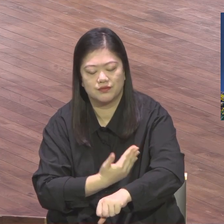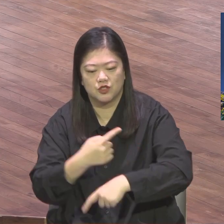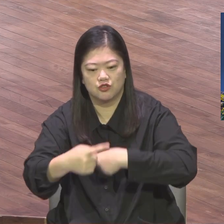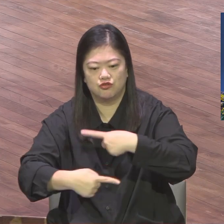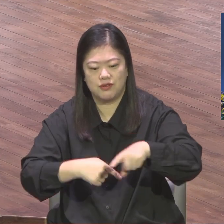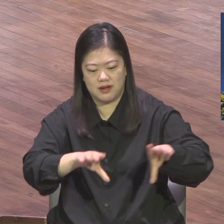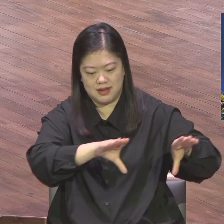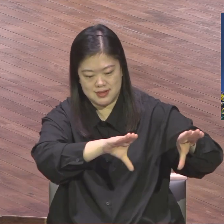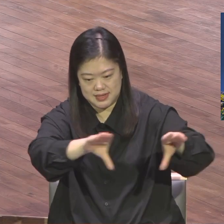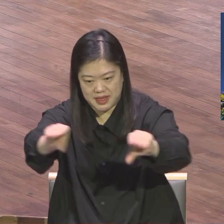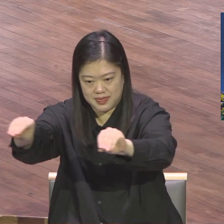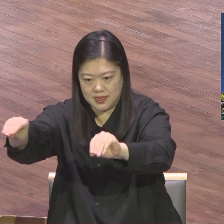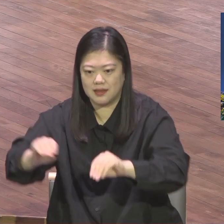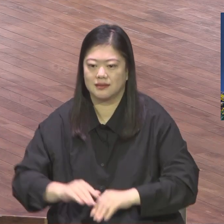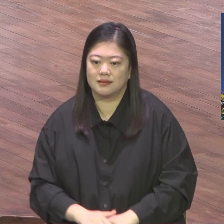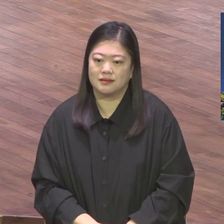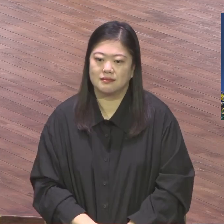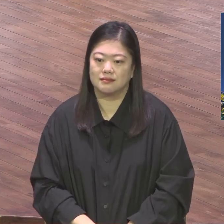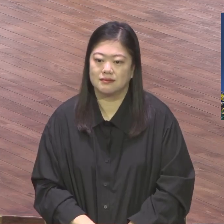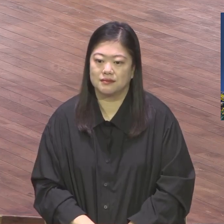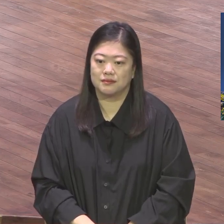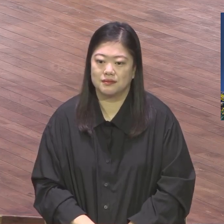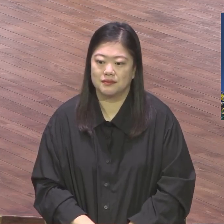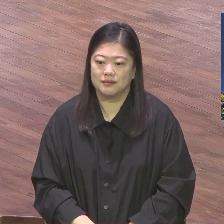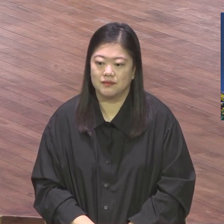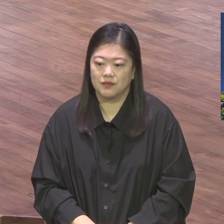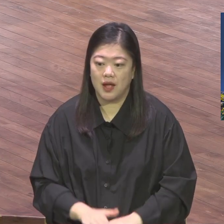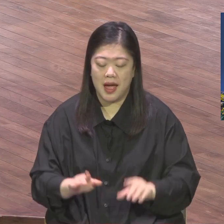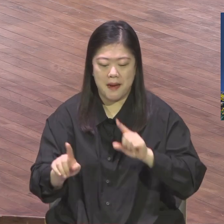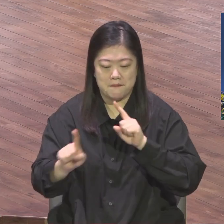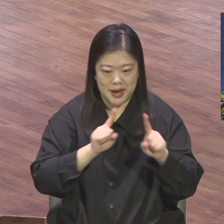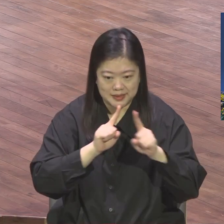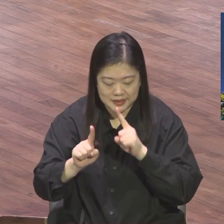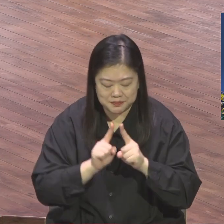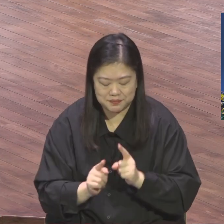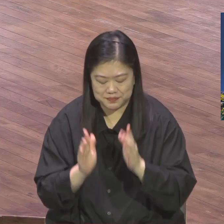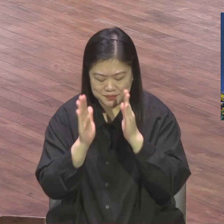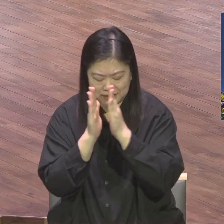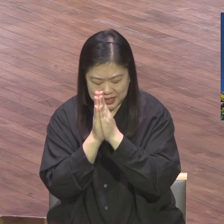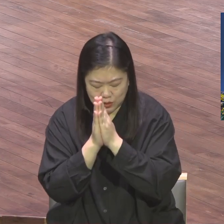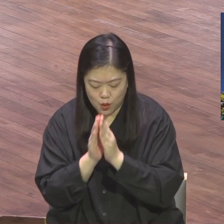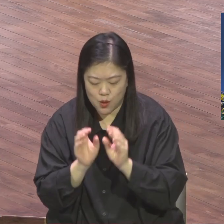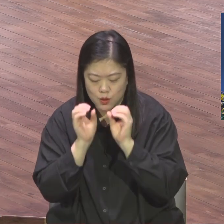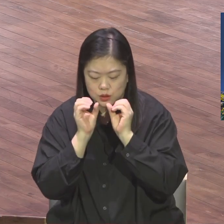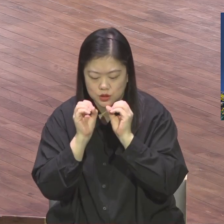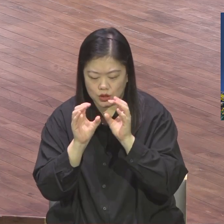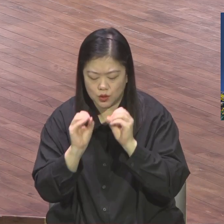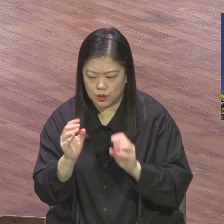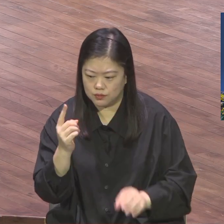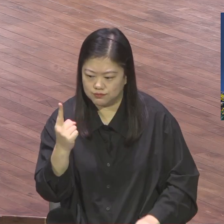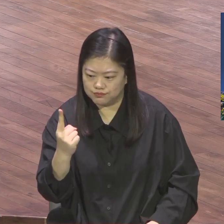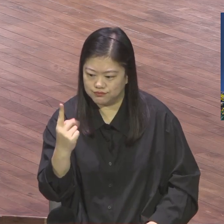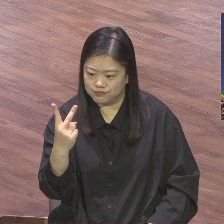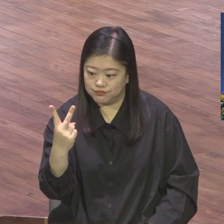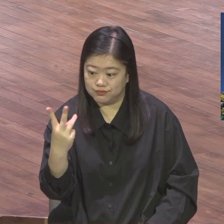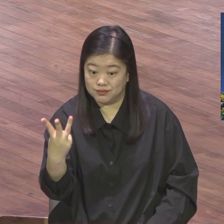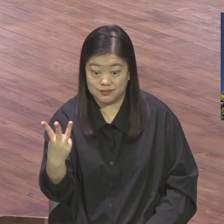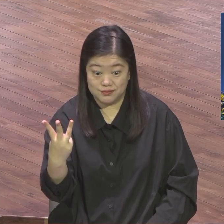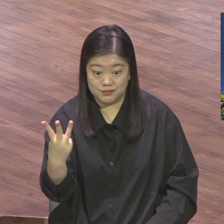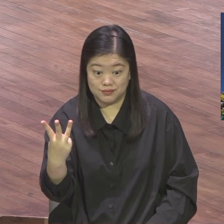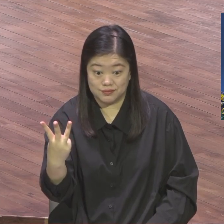사모들 말씀, 기도, 전도 요 사모들을